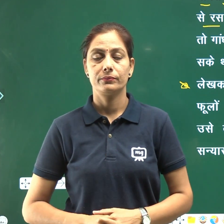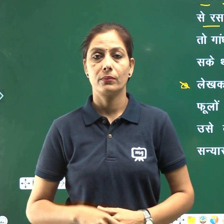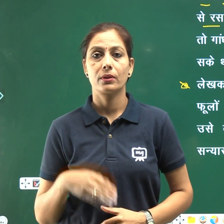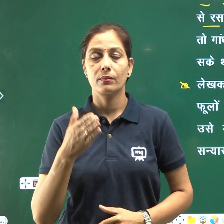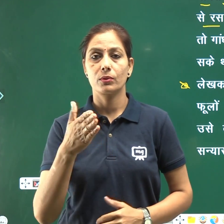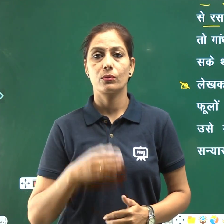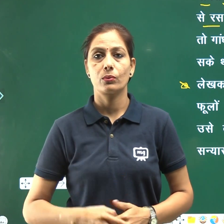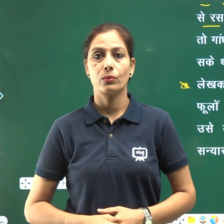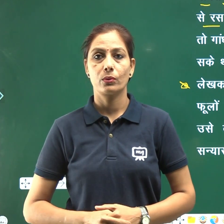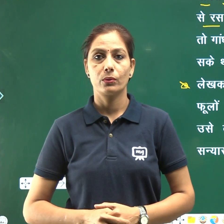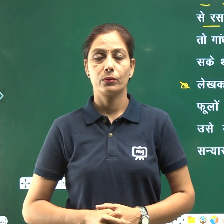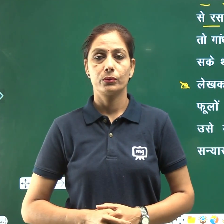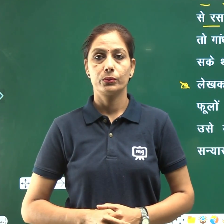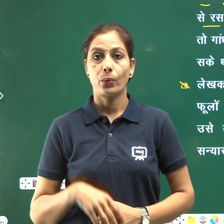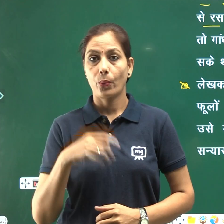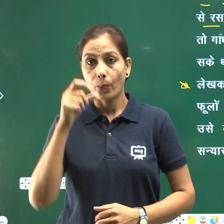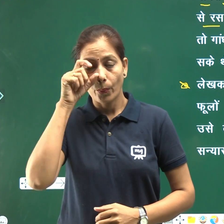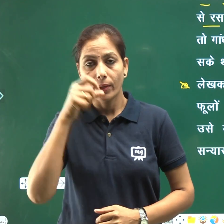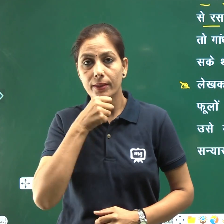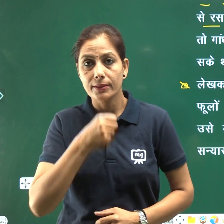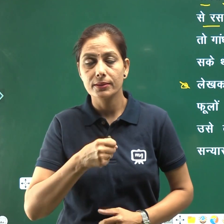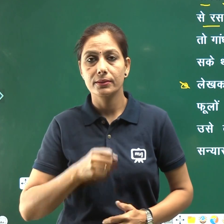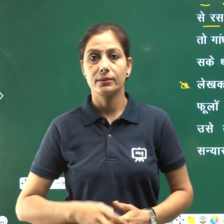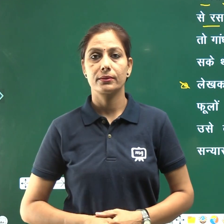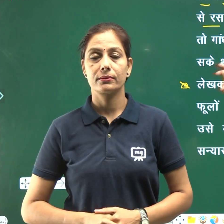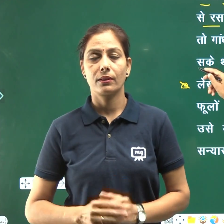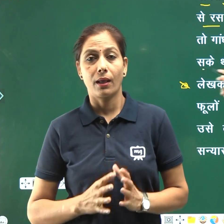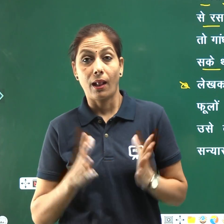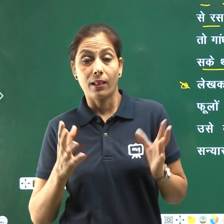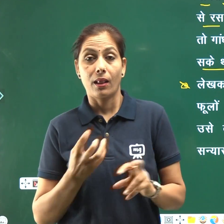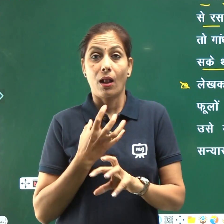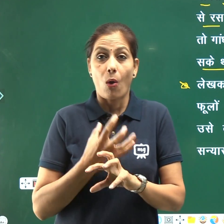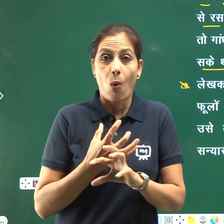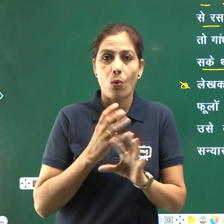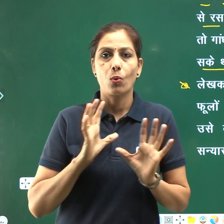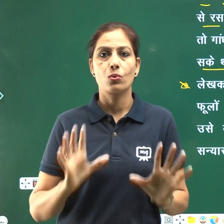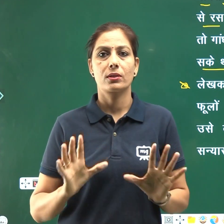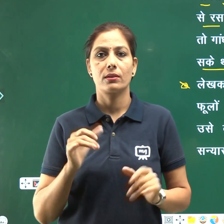तभी तो गांधी जी इतने कठोर हो सके थे।